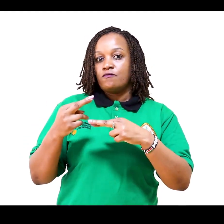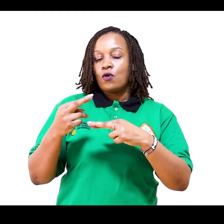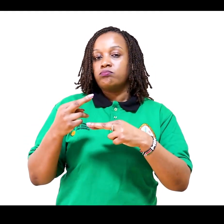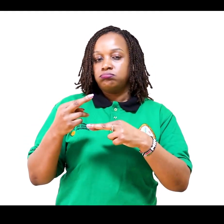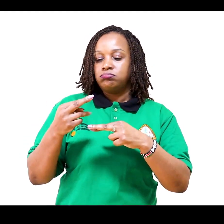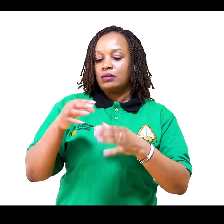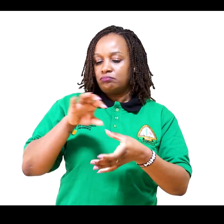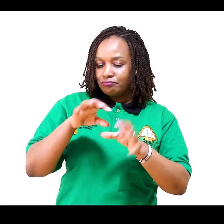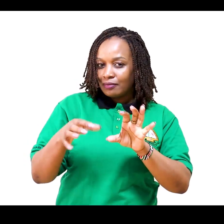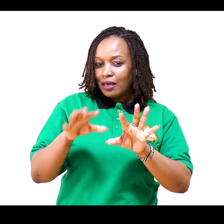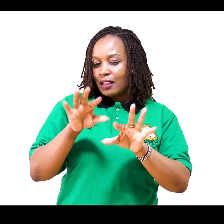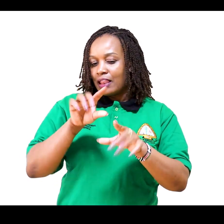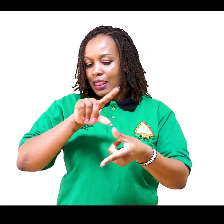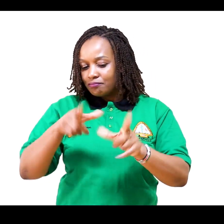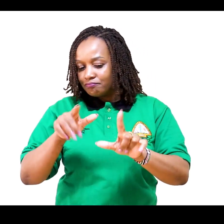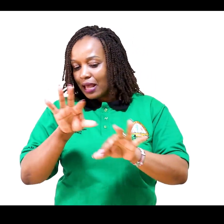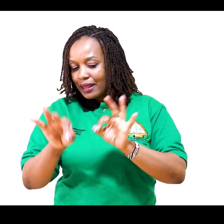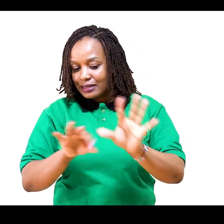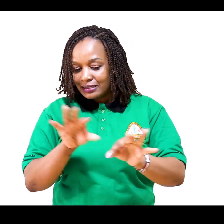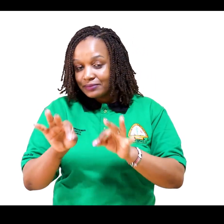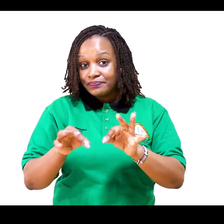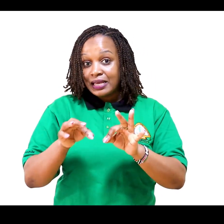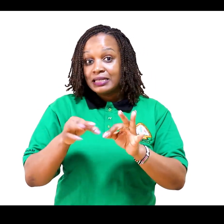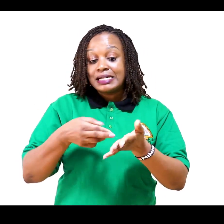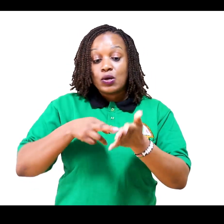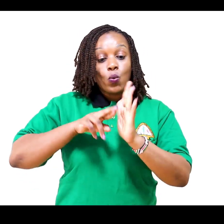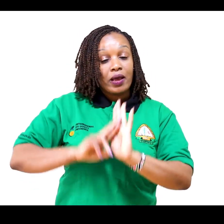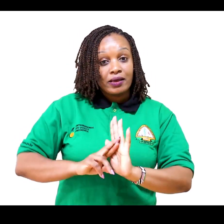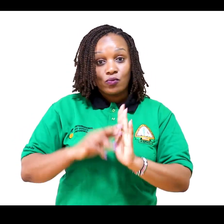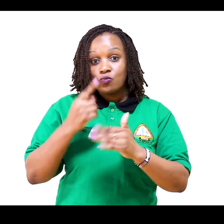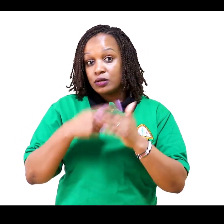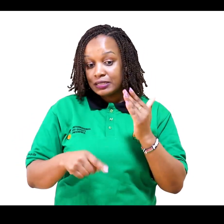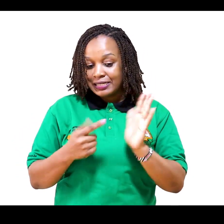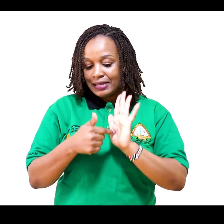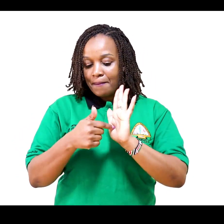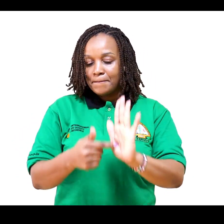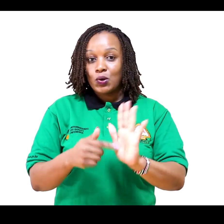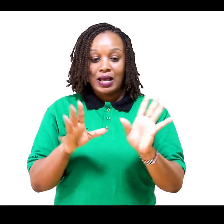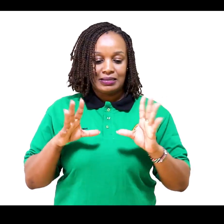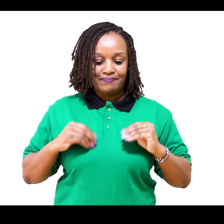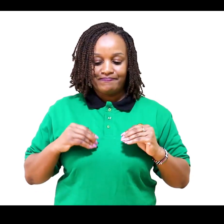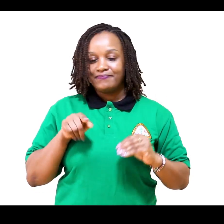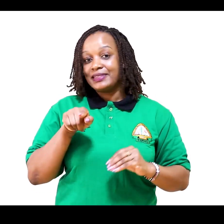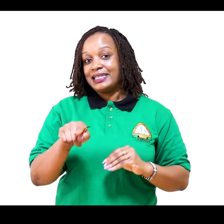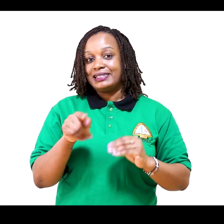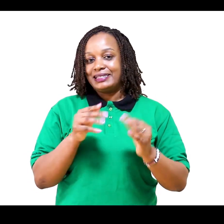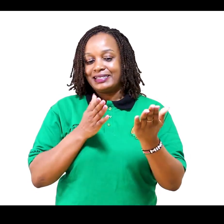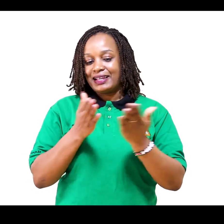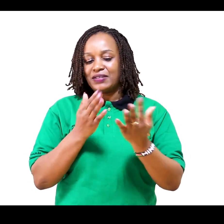kwa uchanganuzi, hitaji ni ombi na ukubali wa sampuli. Huduma hii haina malipo